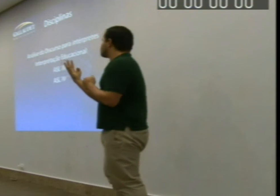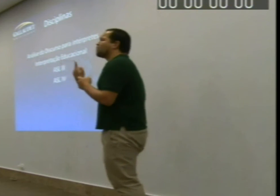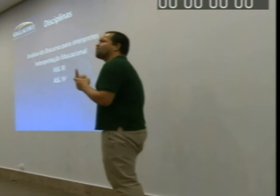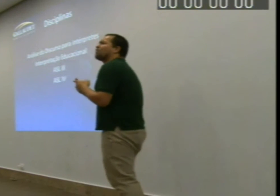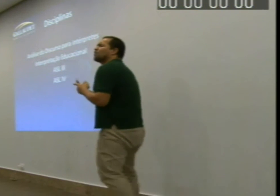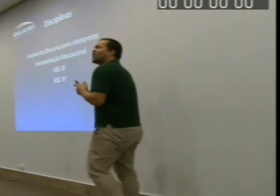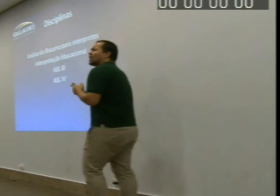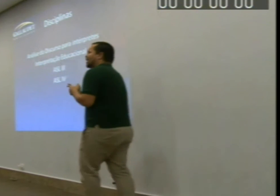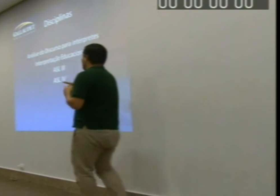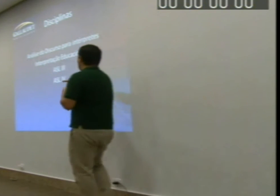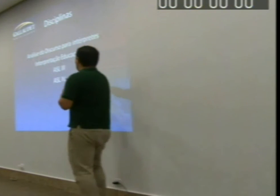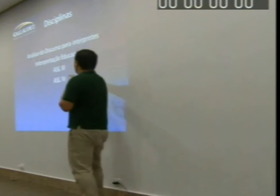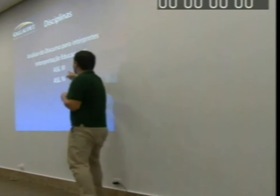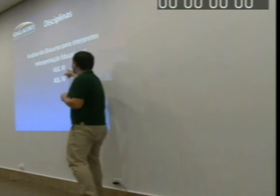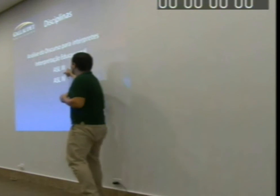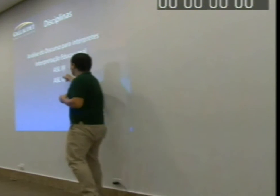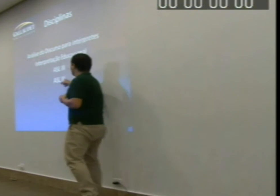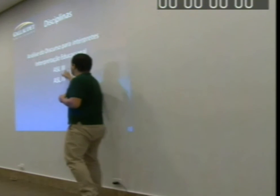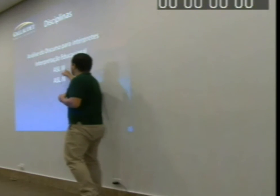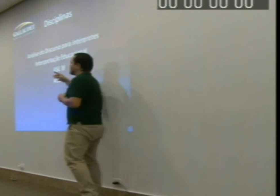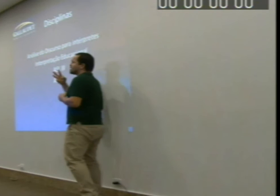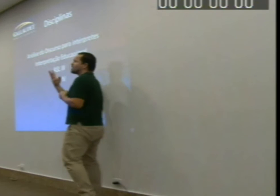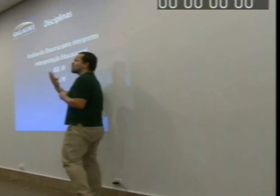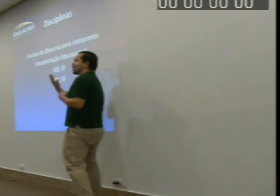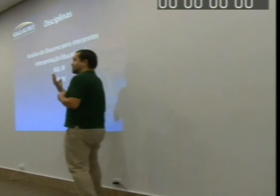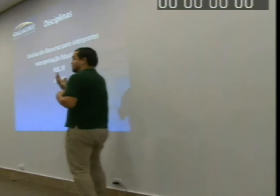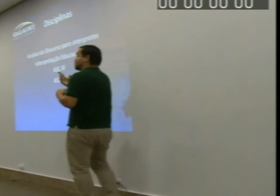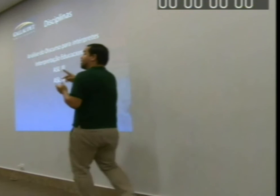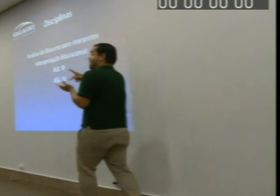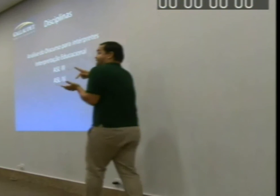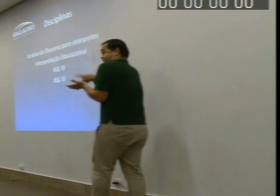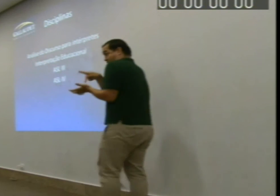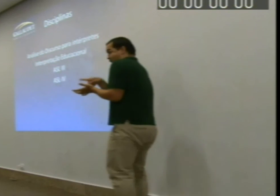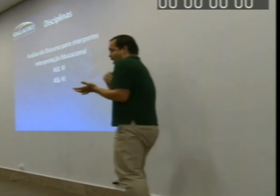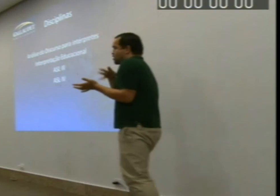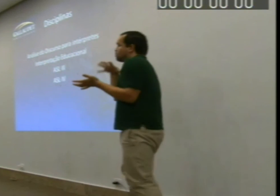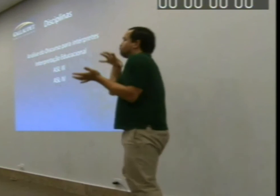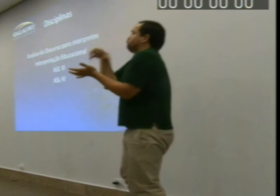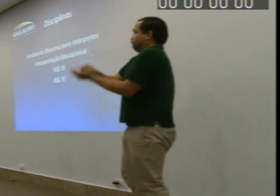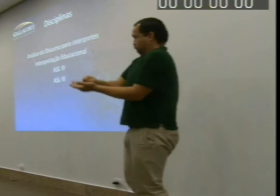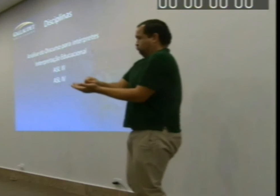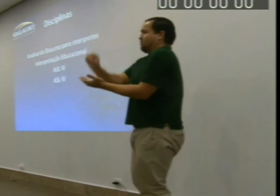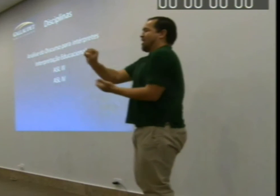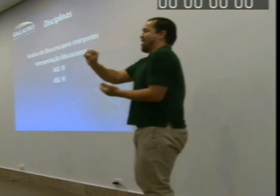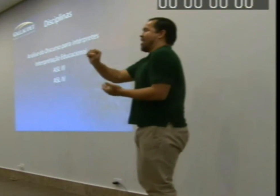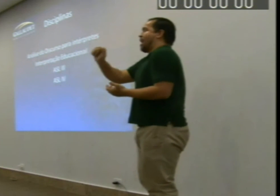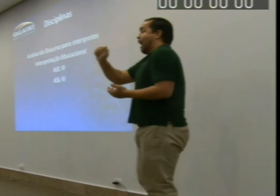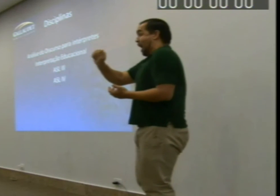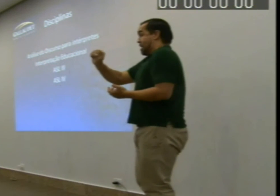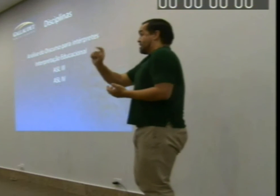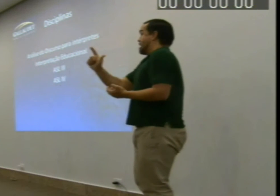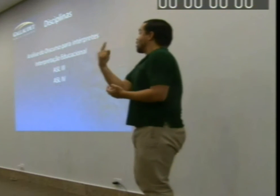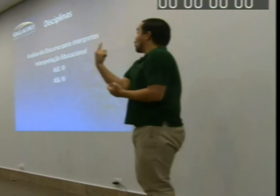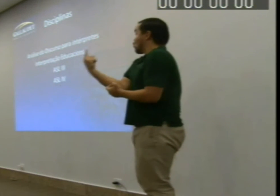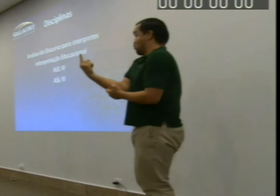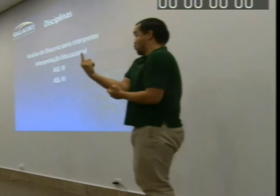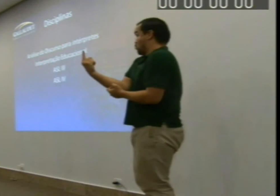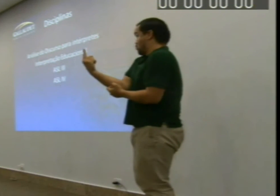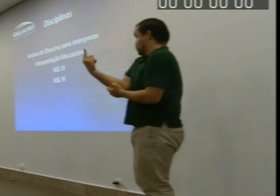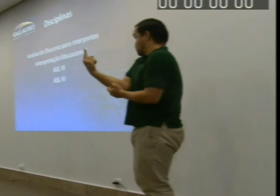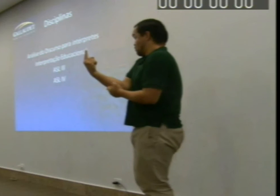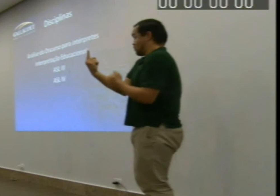4 por TRS e qu É verdade que eu fiz a matrícula